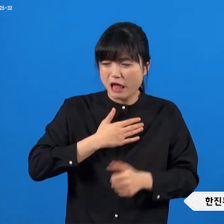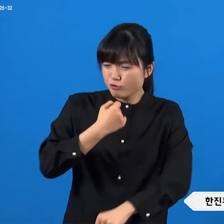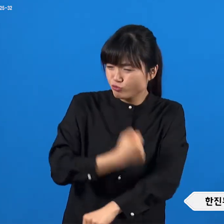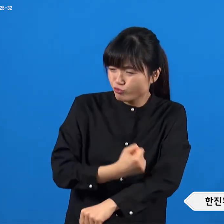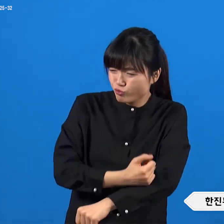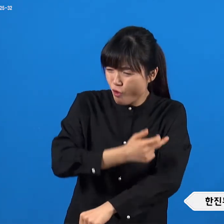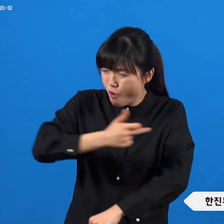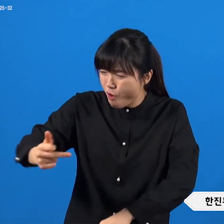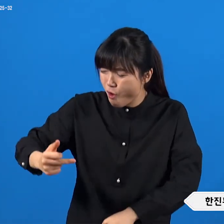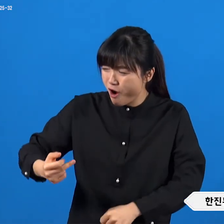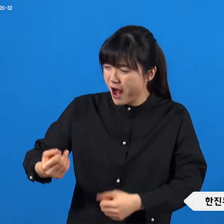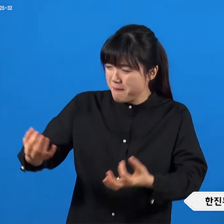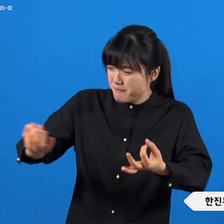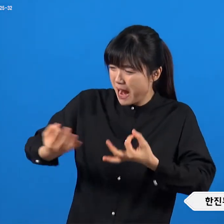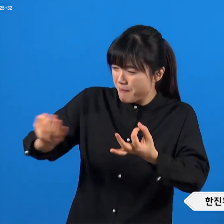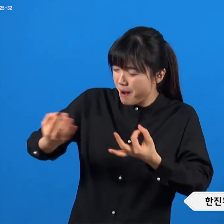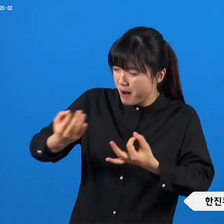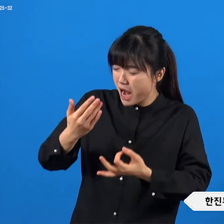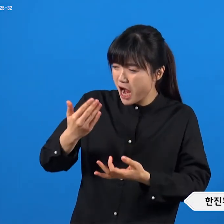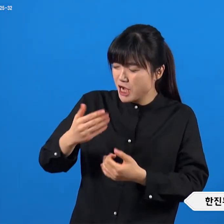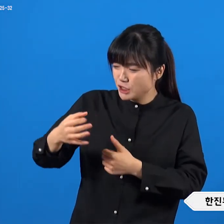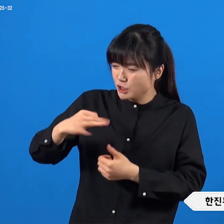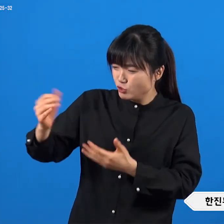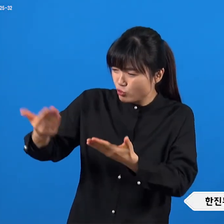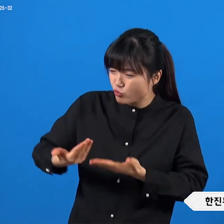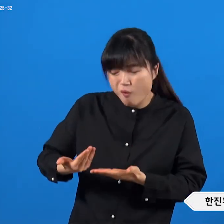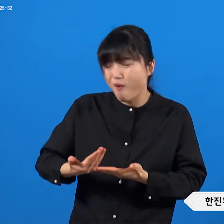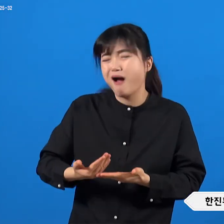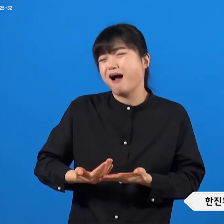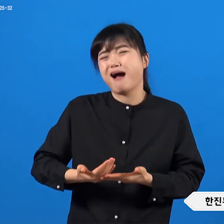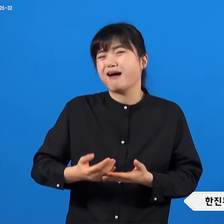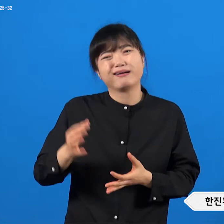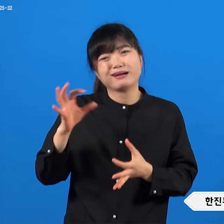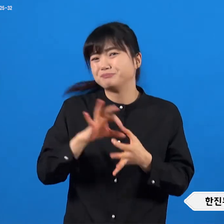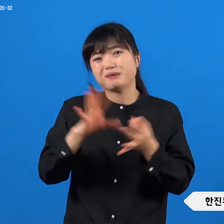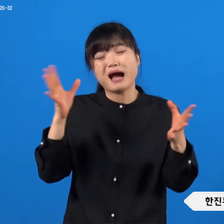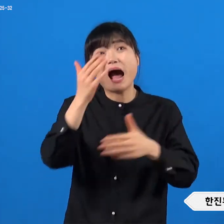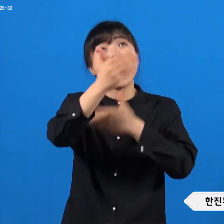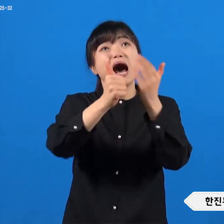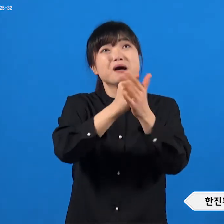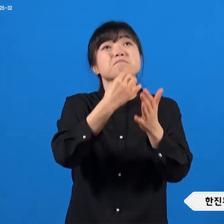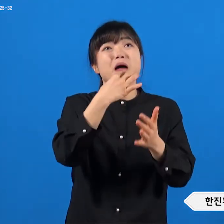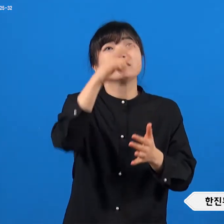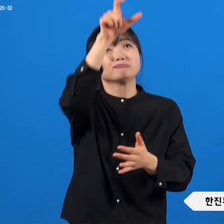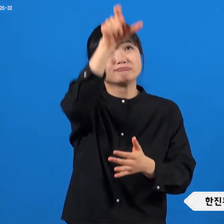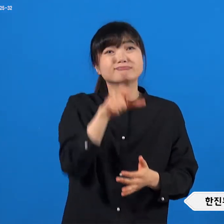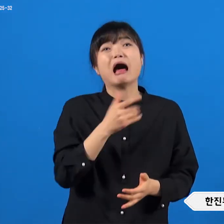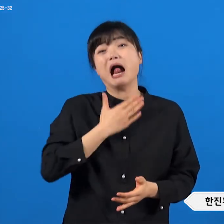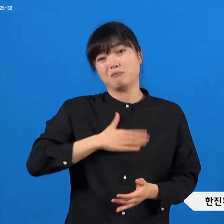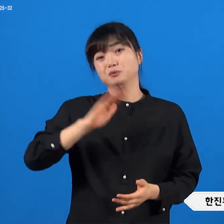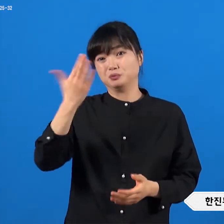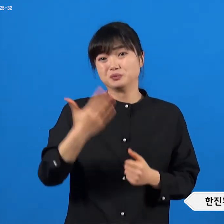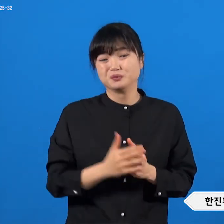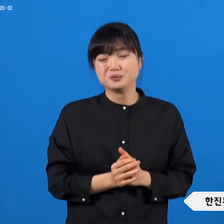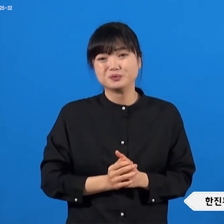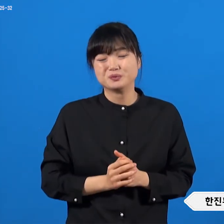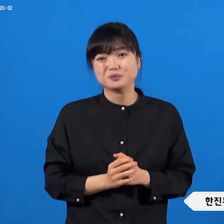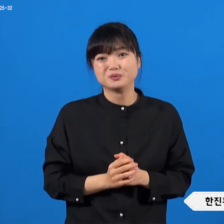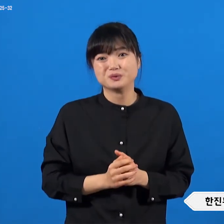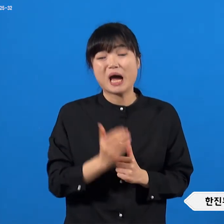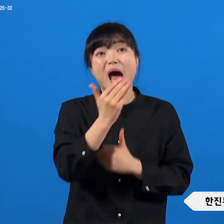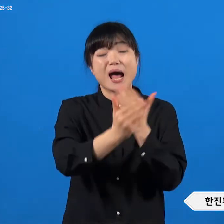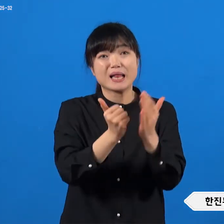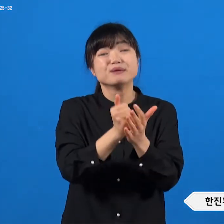공로를 알아주는지 모르는지 그 주위를 살필 필요도 없습니다. 하나님만 알아주시면 됐지 않습니까?